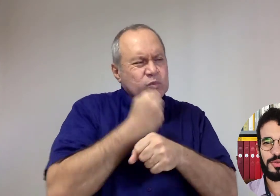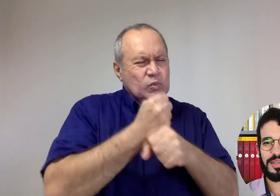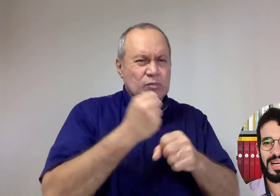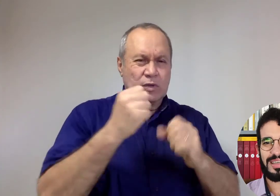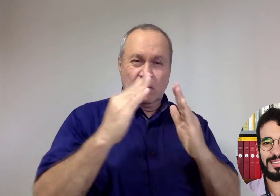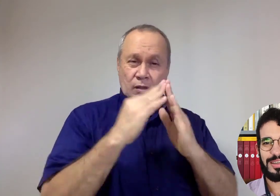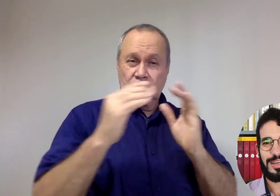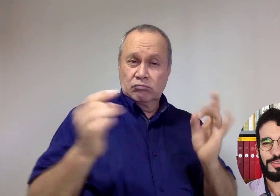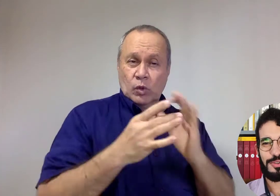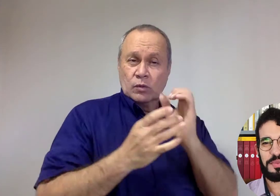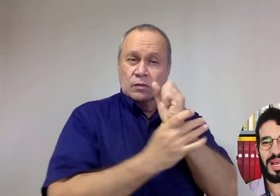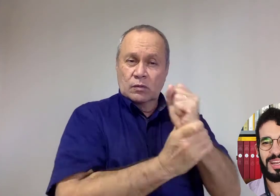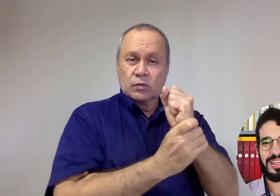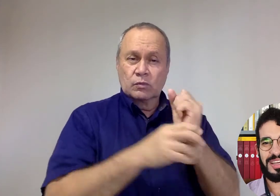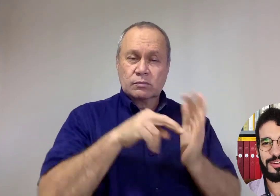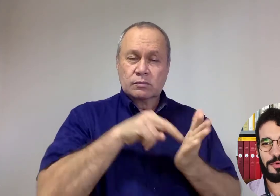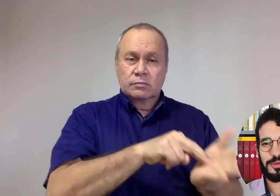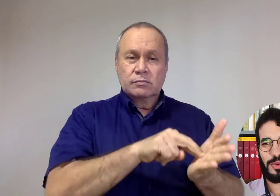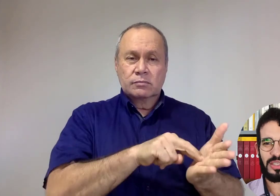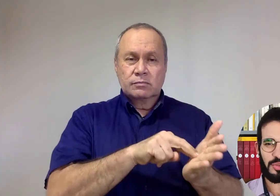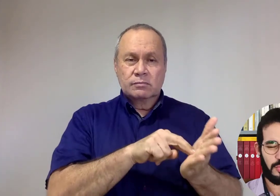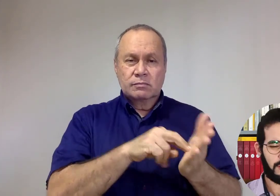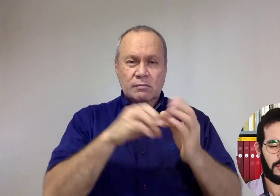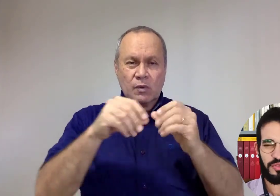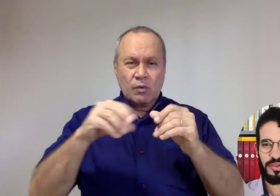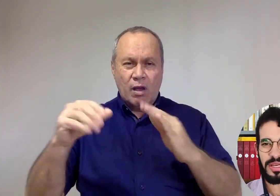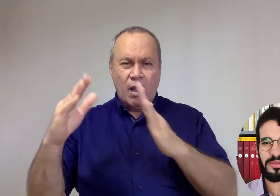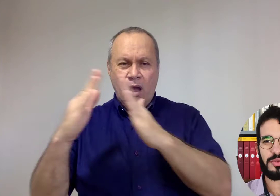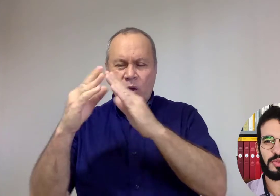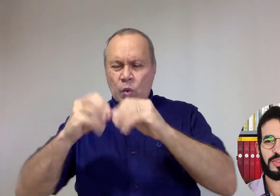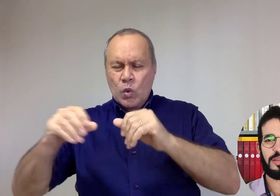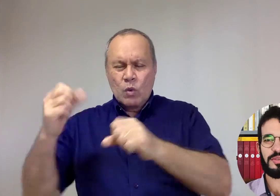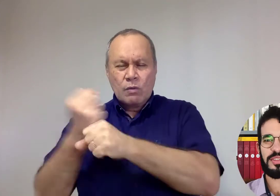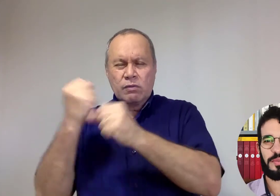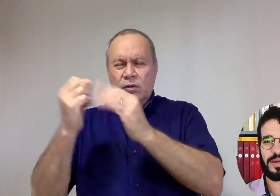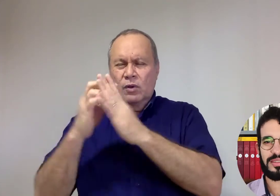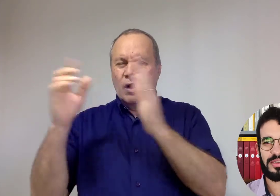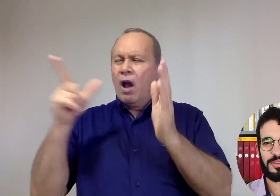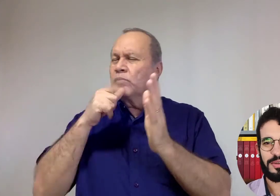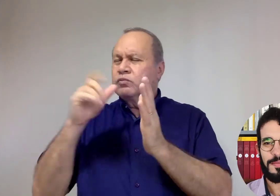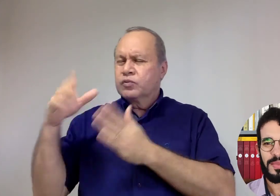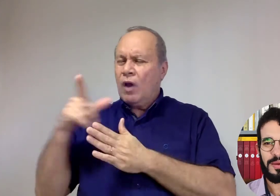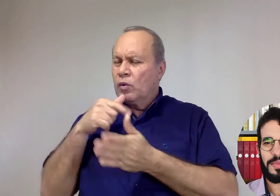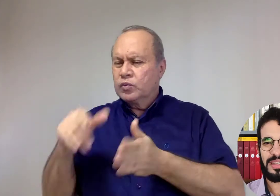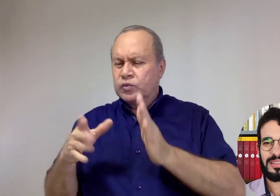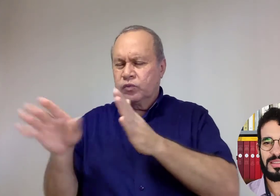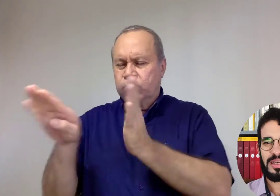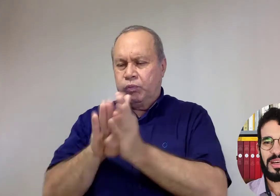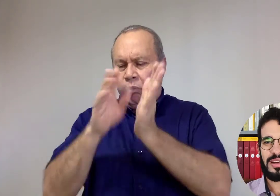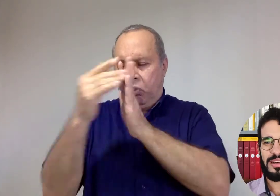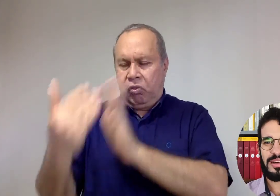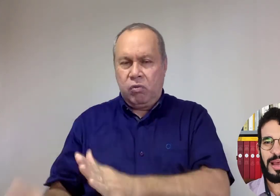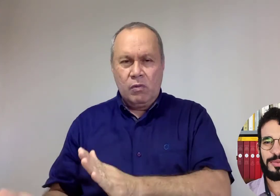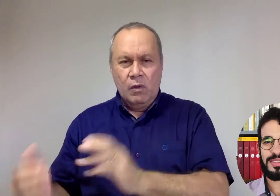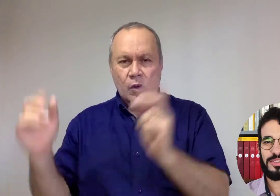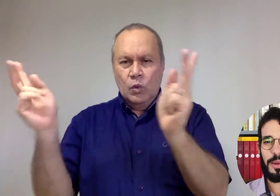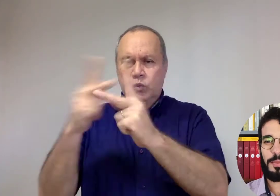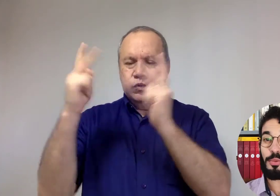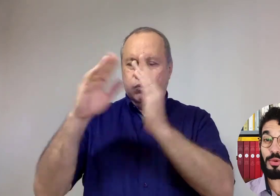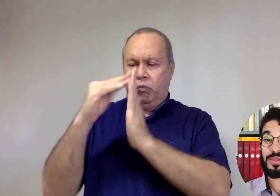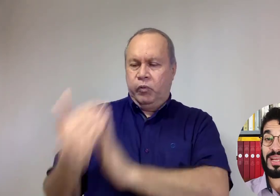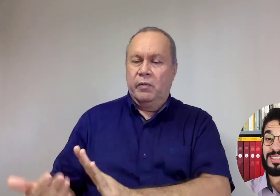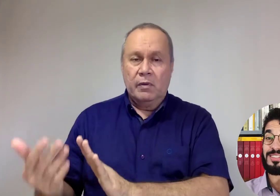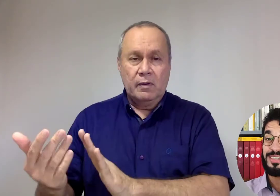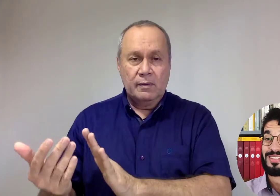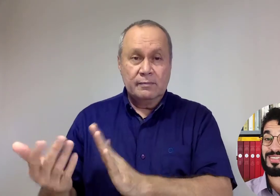ninguém vai construir a casa sobre a areia quando a chuva, o vento, os rios estão passando, mas é preciso